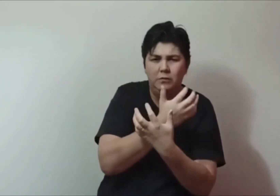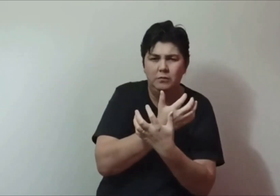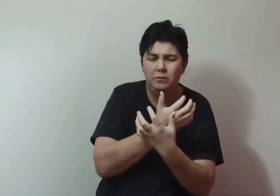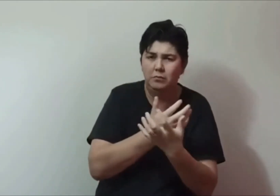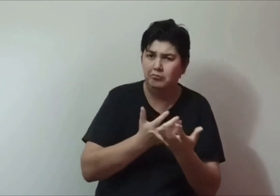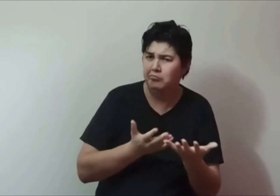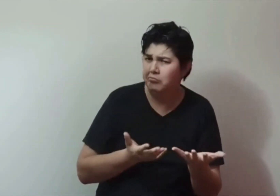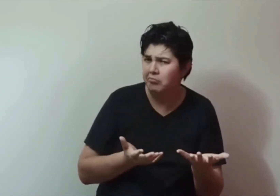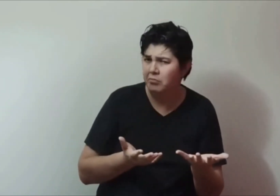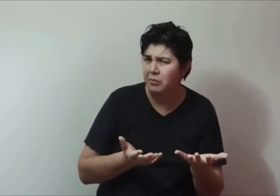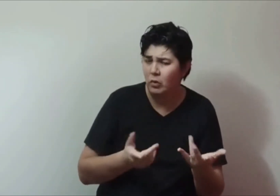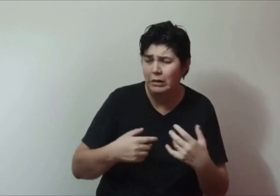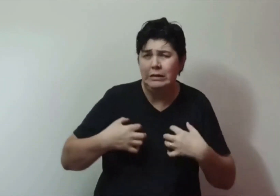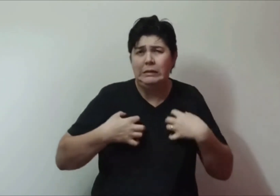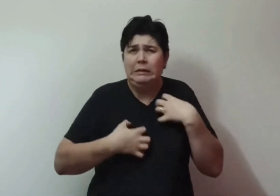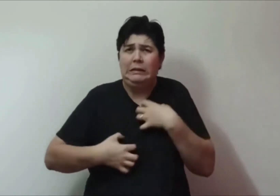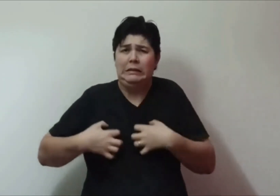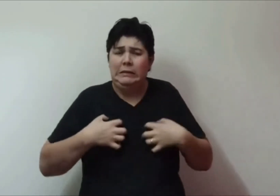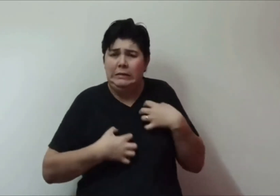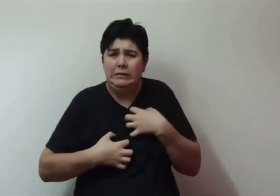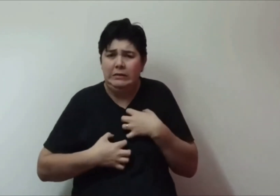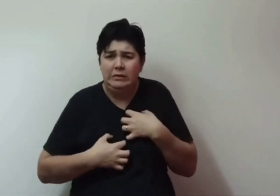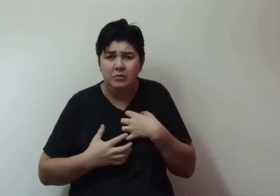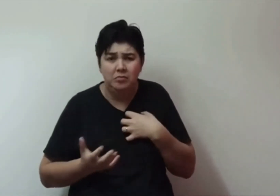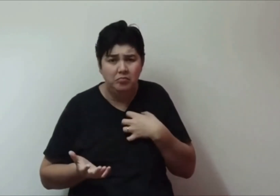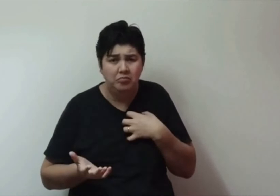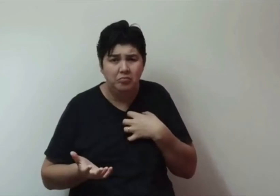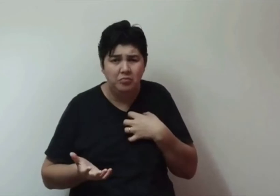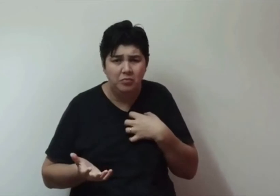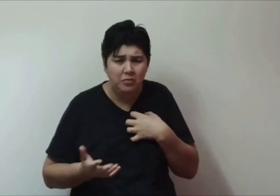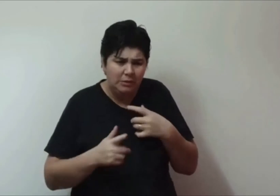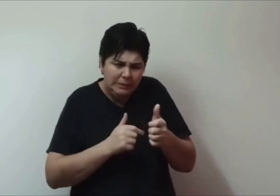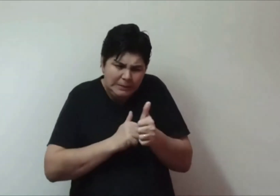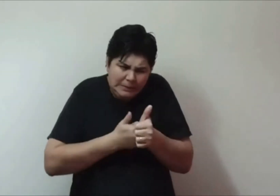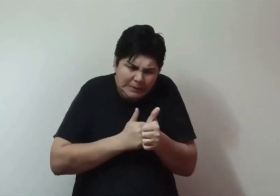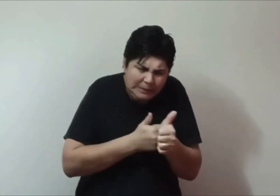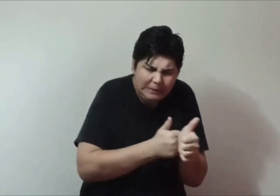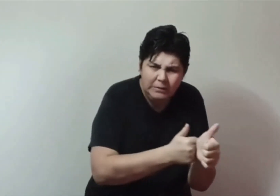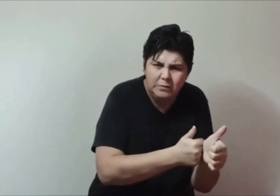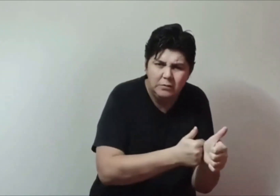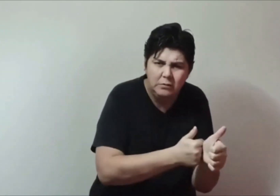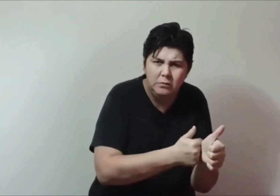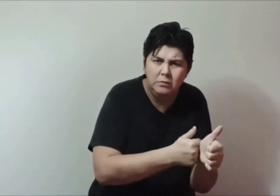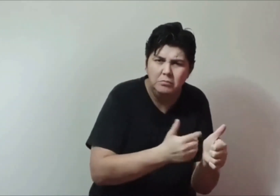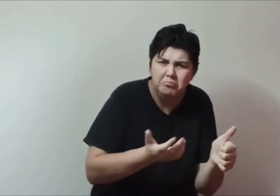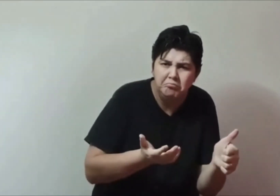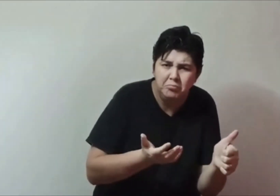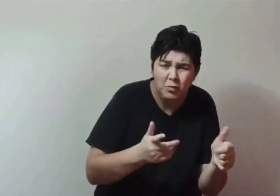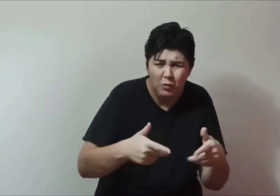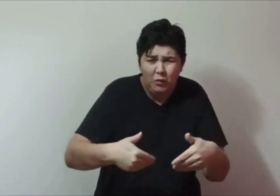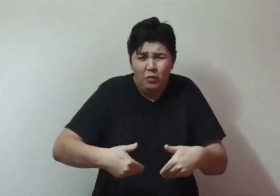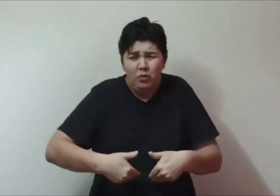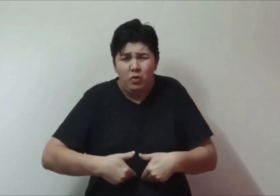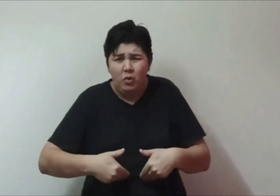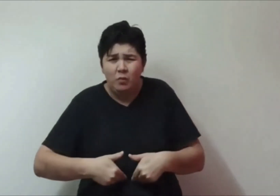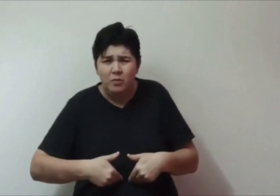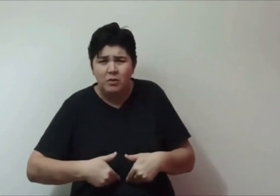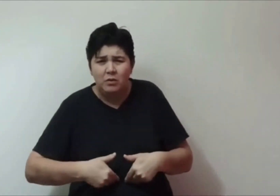a tribulação a angústia a perseguição a